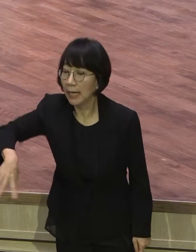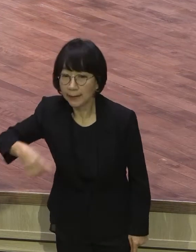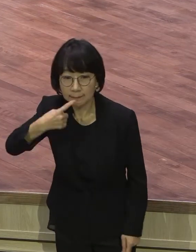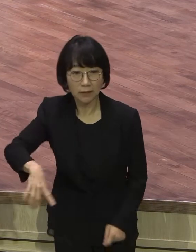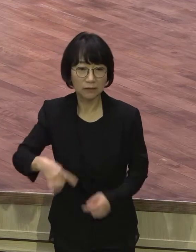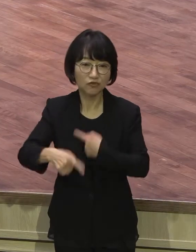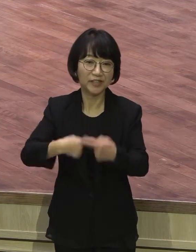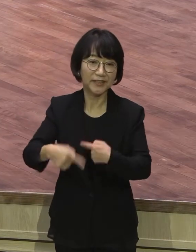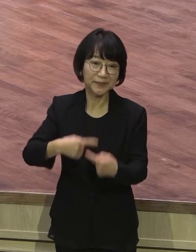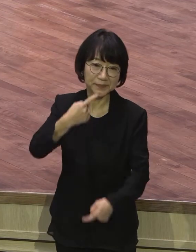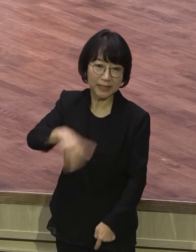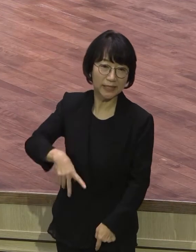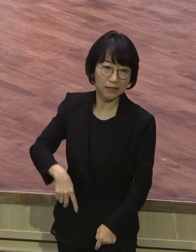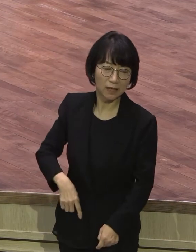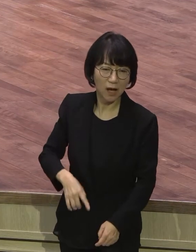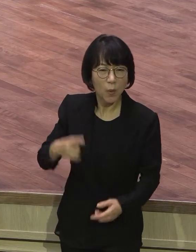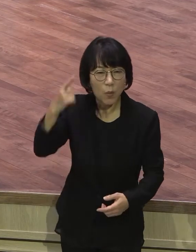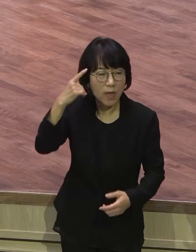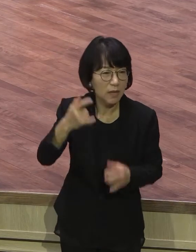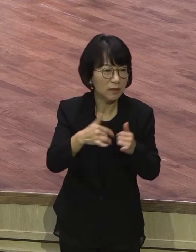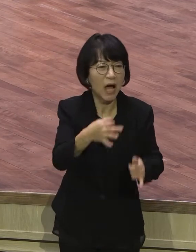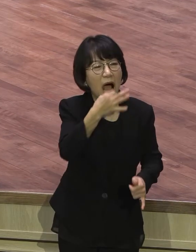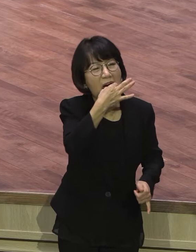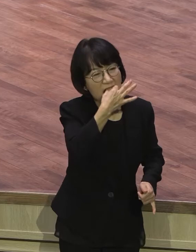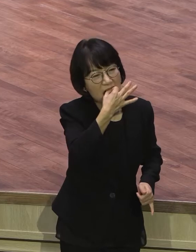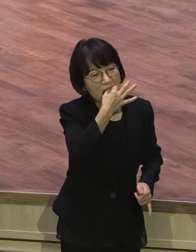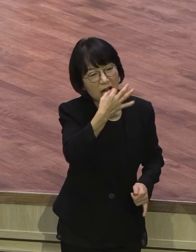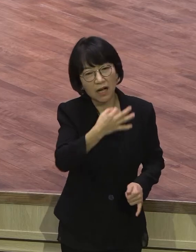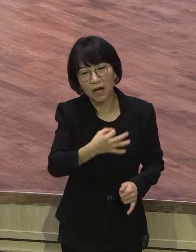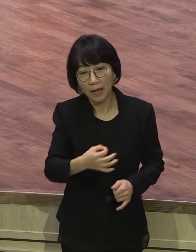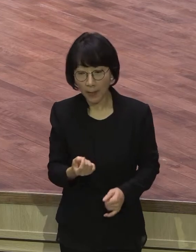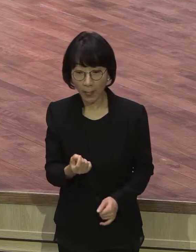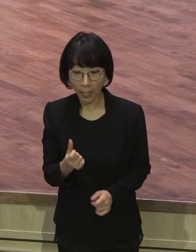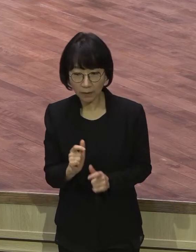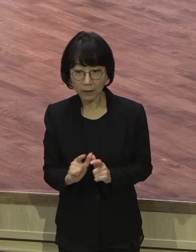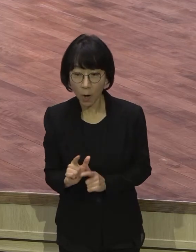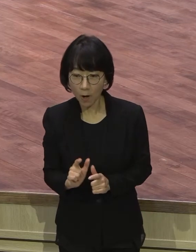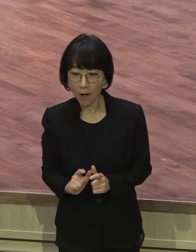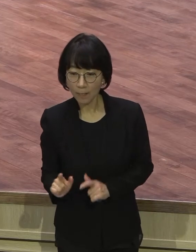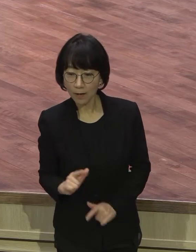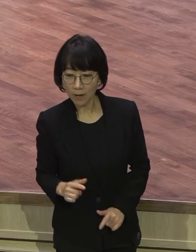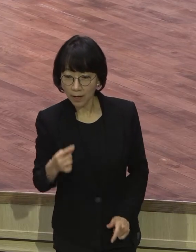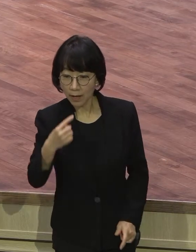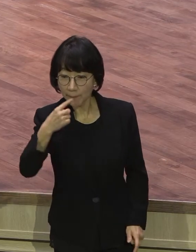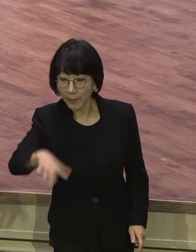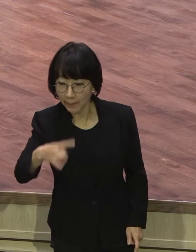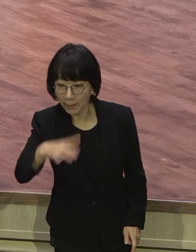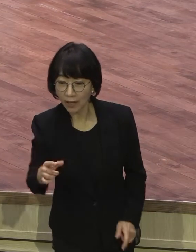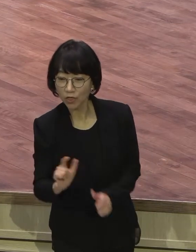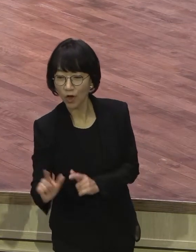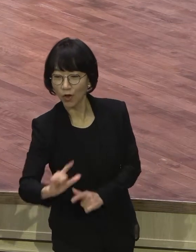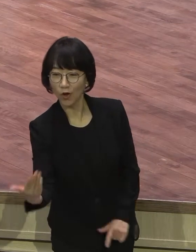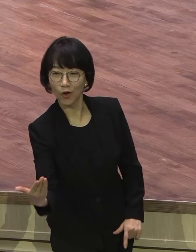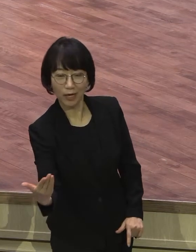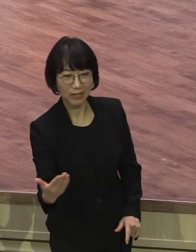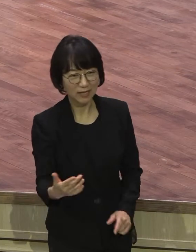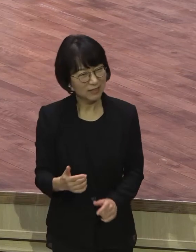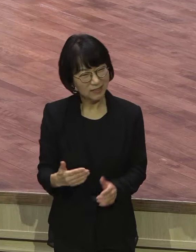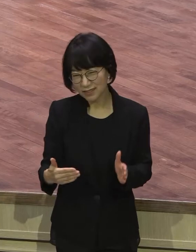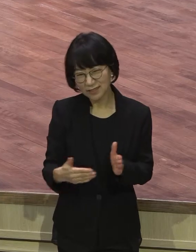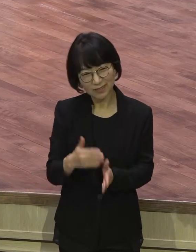만족하지를 못해요. 사람 욕심이 끝이 없습니다. 조금 더, 조금만 더, 조금만 더, 조금만 더. 끝이